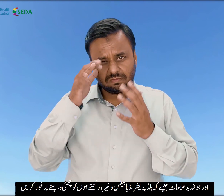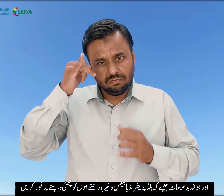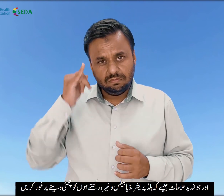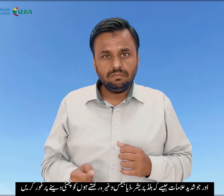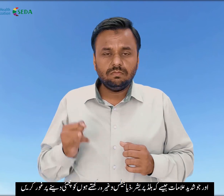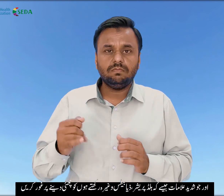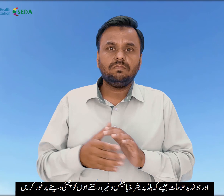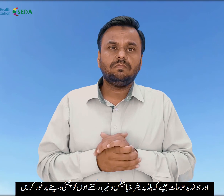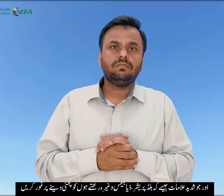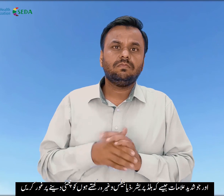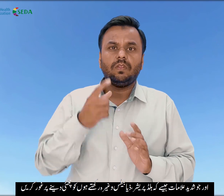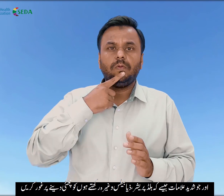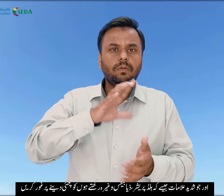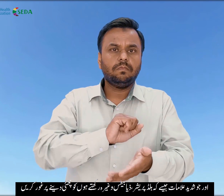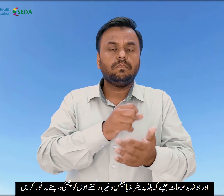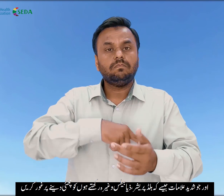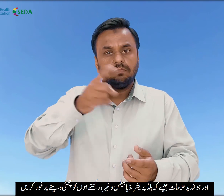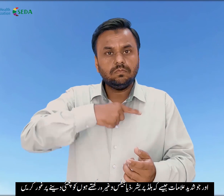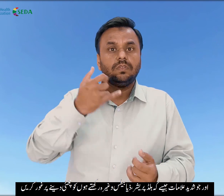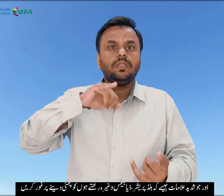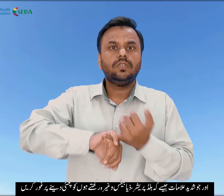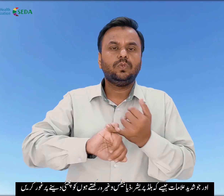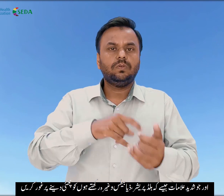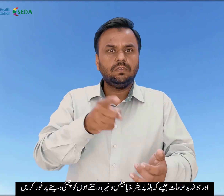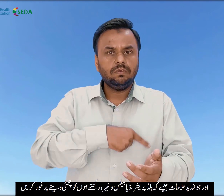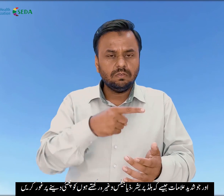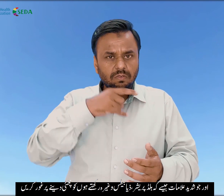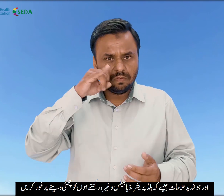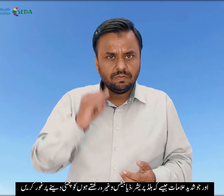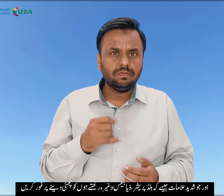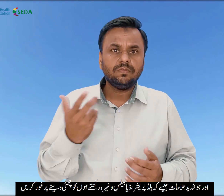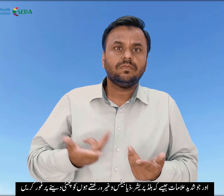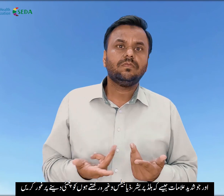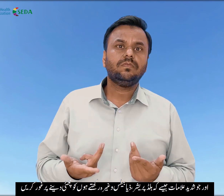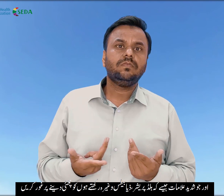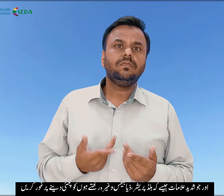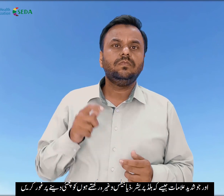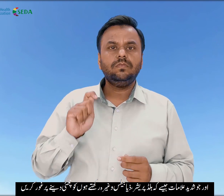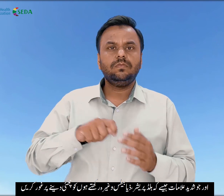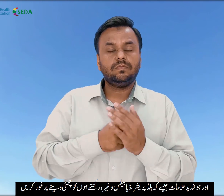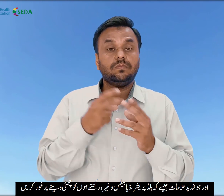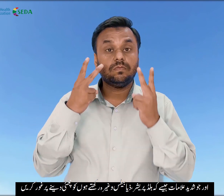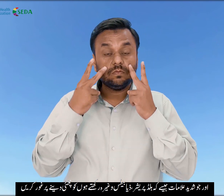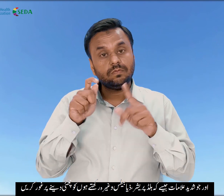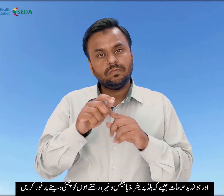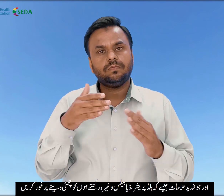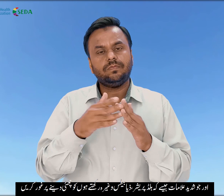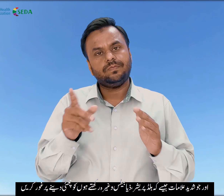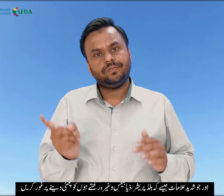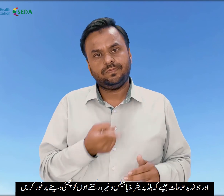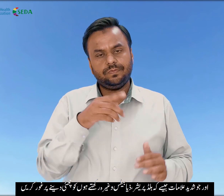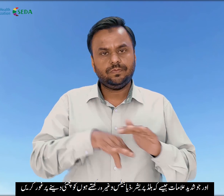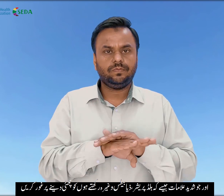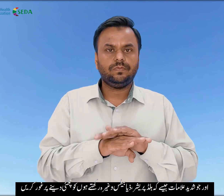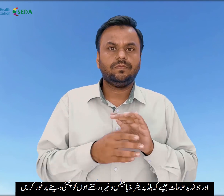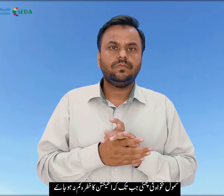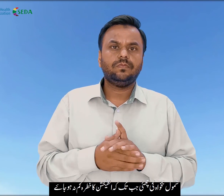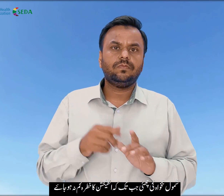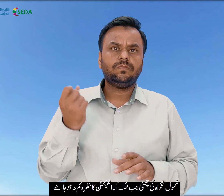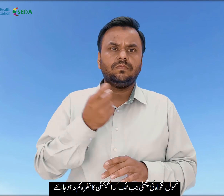شدید علامات جیسے کہ بلڈ پریشر، ذیابطیس وغیرہ رکھتے ہوں کو چھٹی دینے پر غور کریں، بشمول